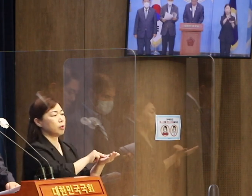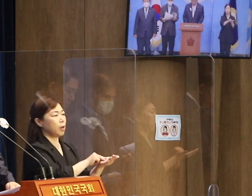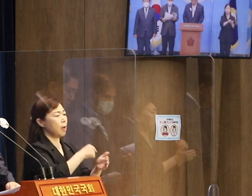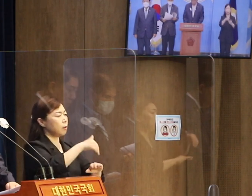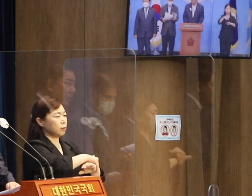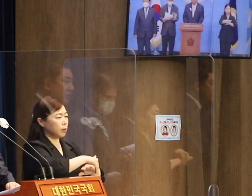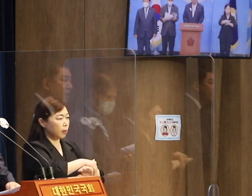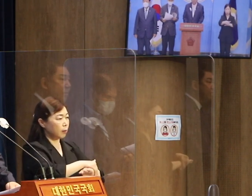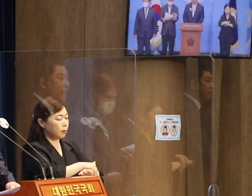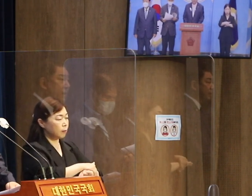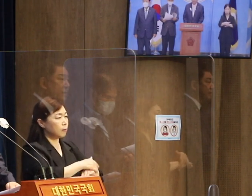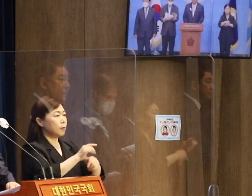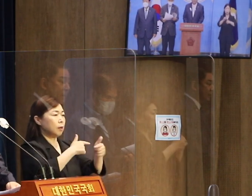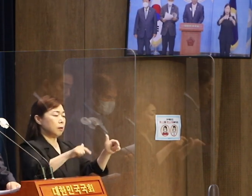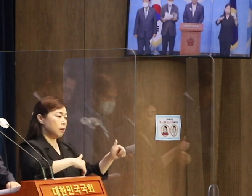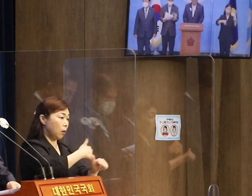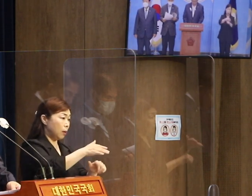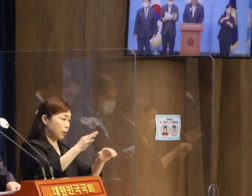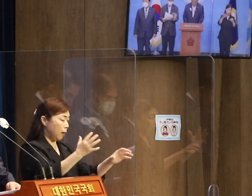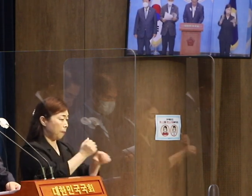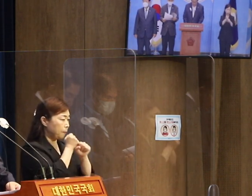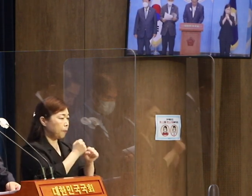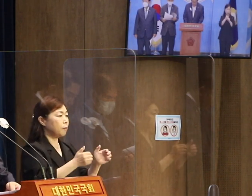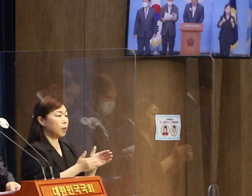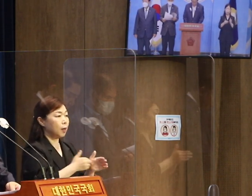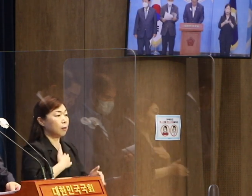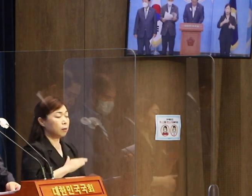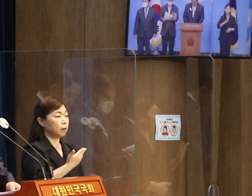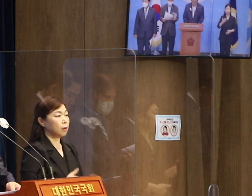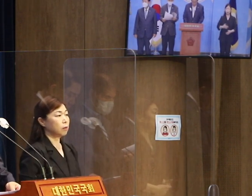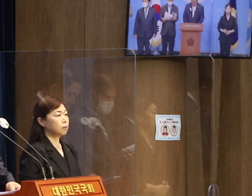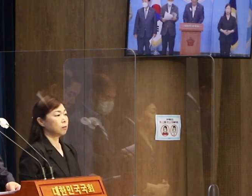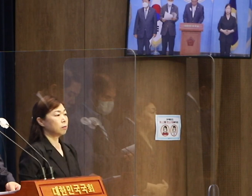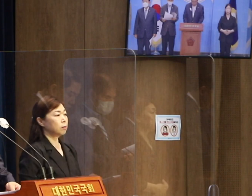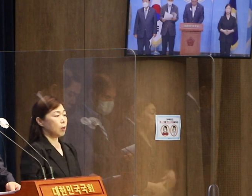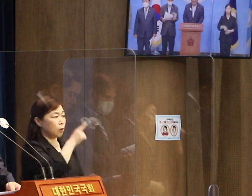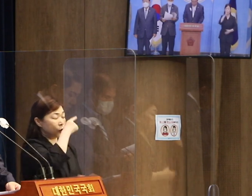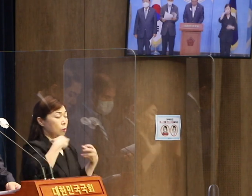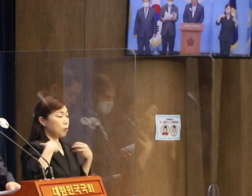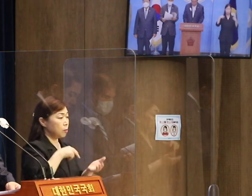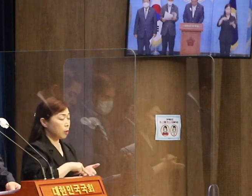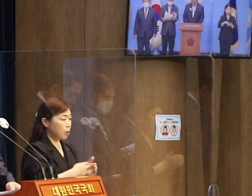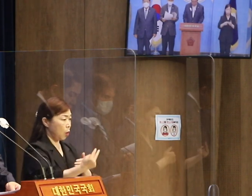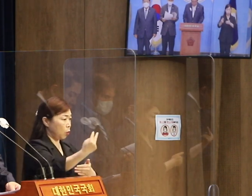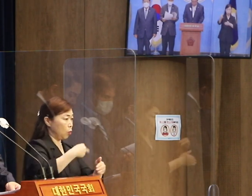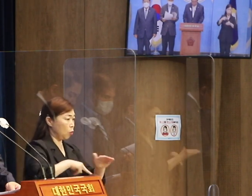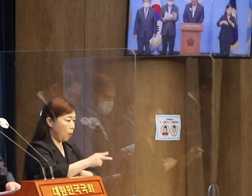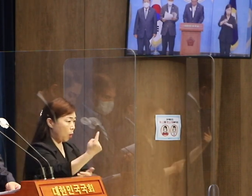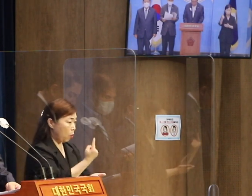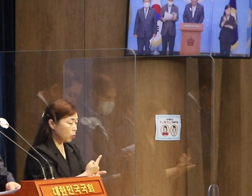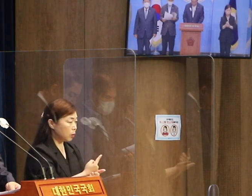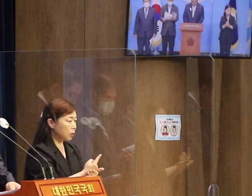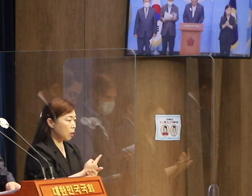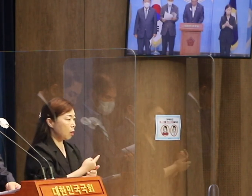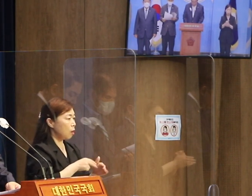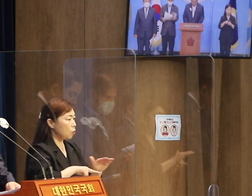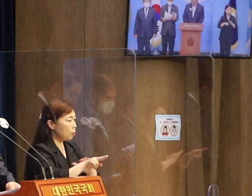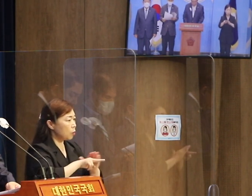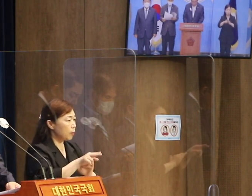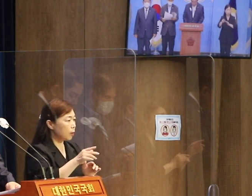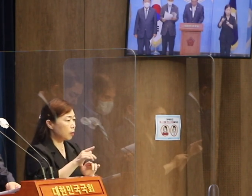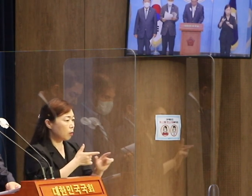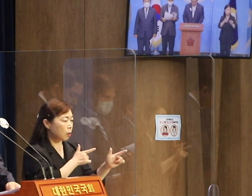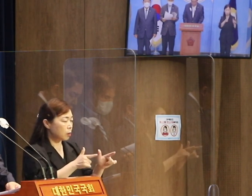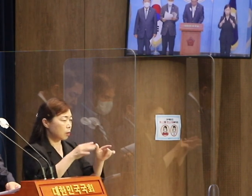의도, 정황 등을 파악했습니다. 정부는 귀순 동기, 도피 행적, 정황 등을 종합적으로 고려했을